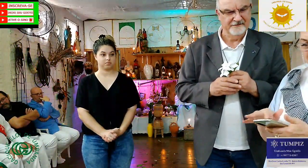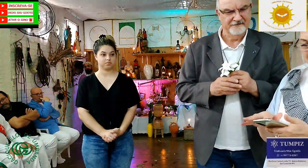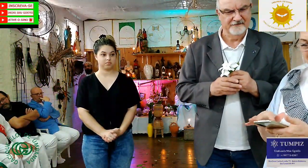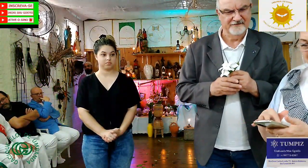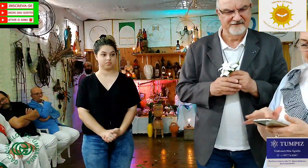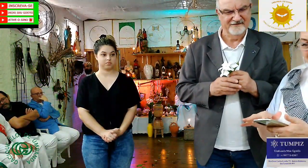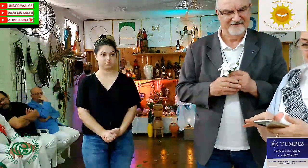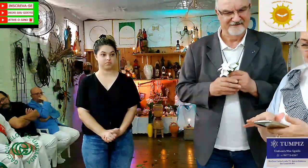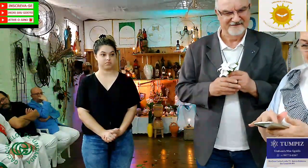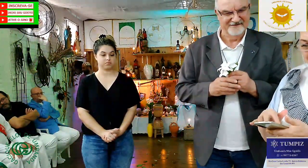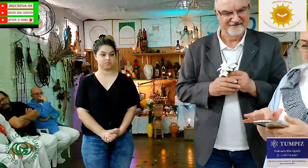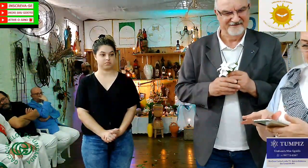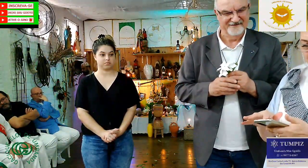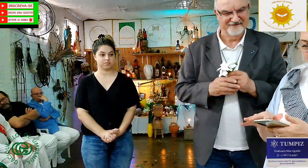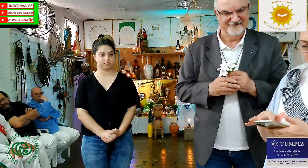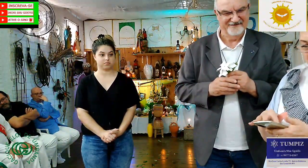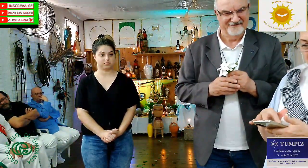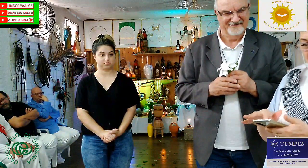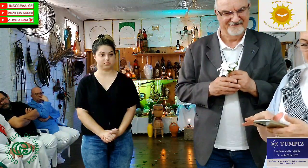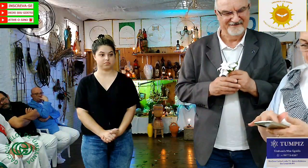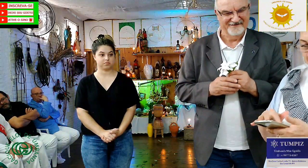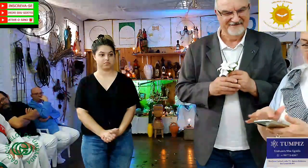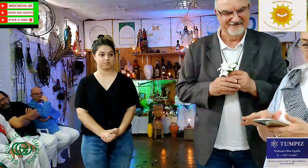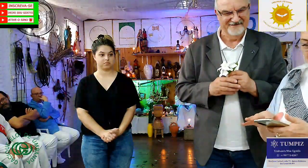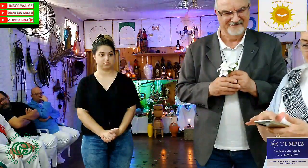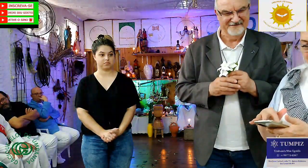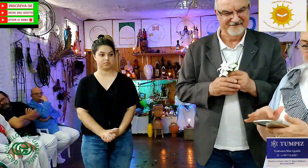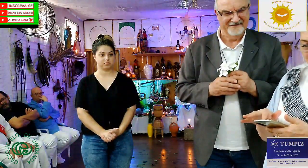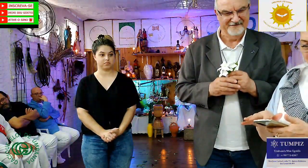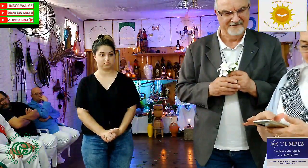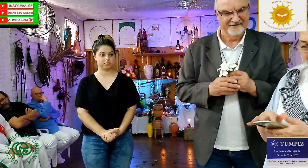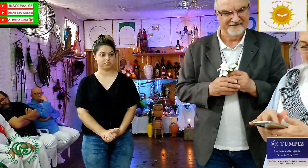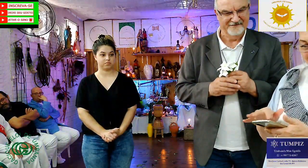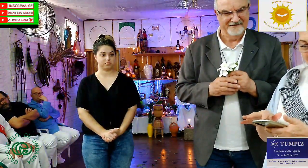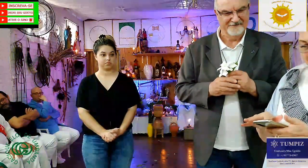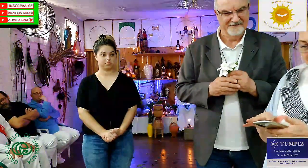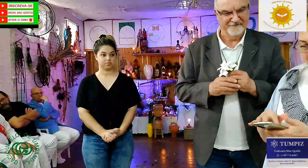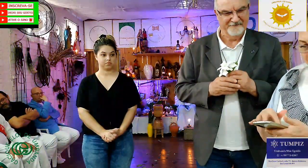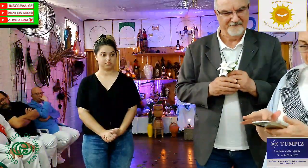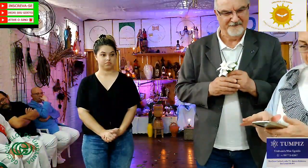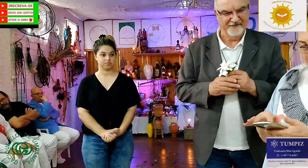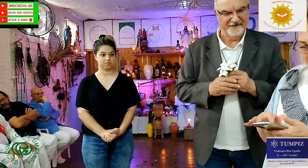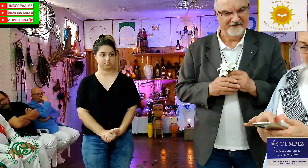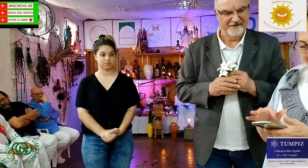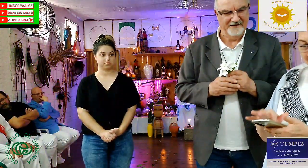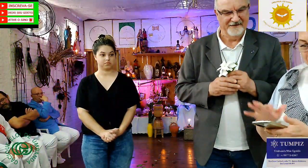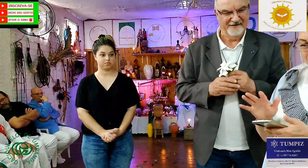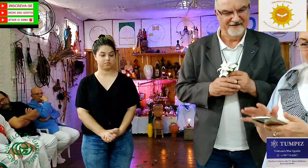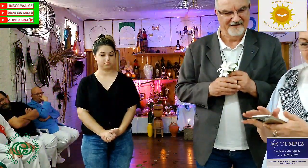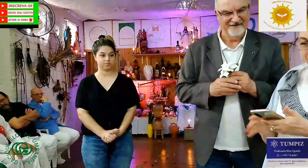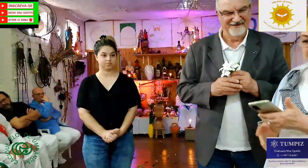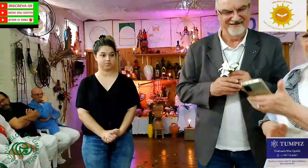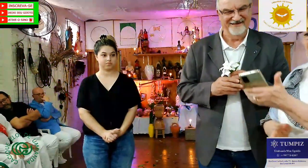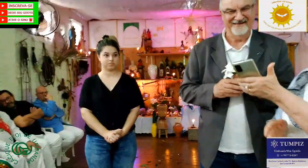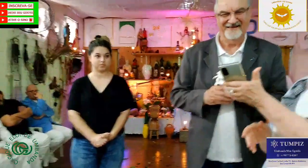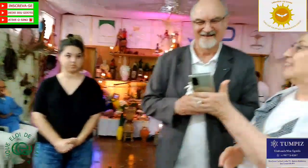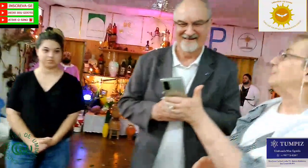moça à espiritualidade e hoje realmente é uma jovem muito, aqui o